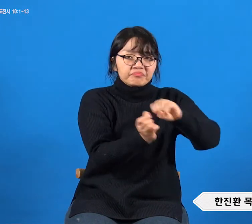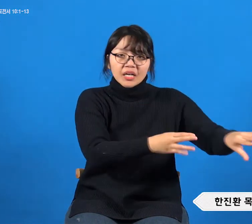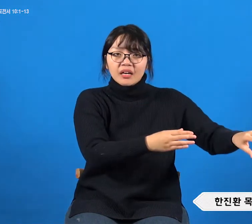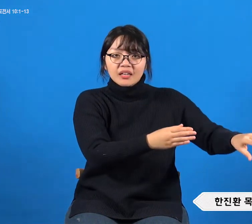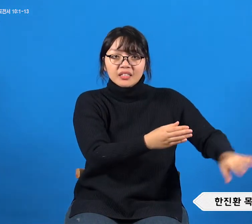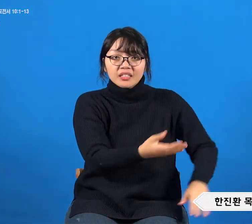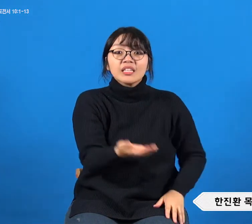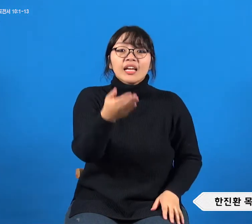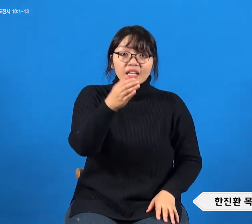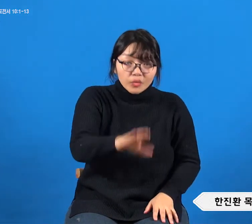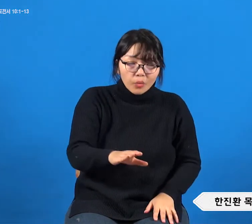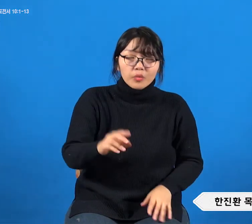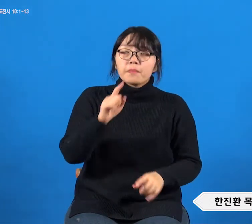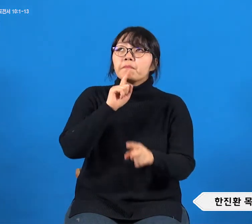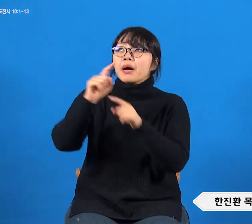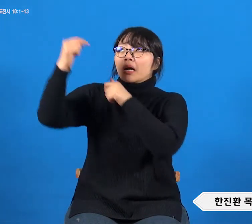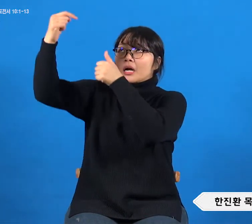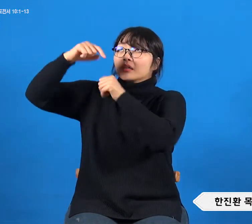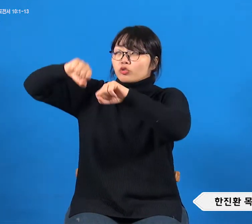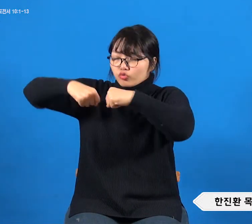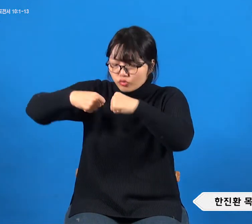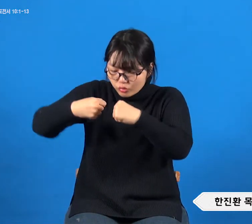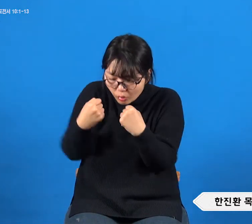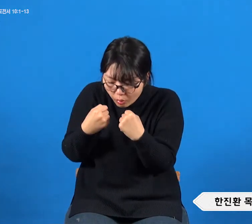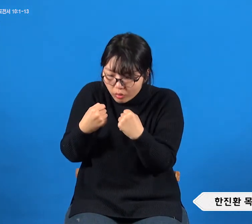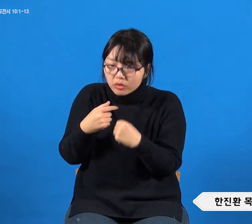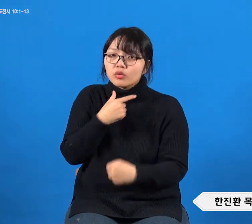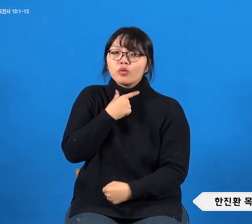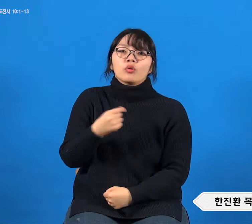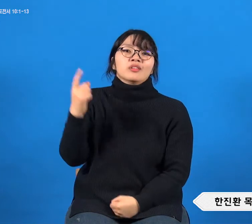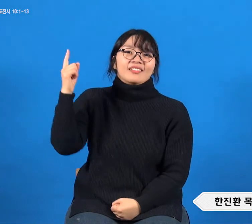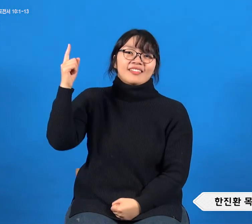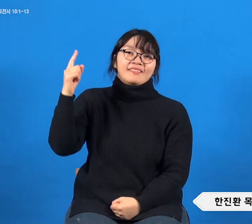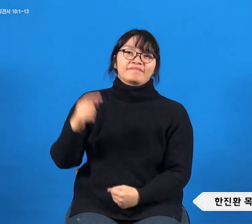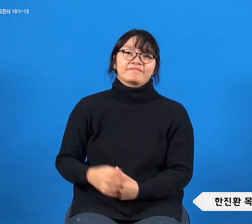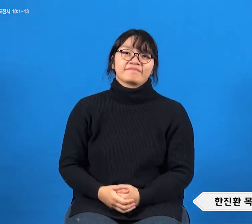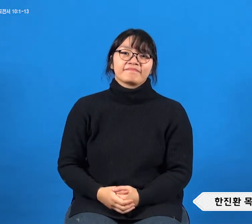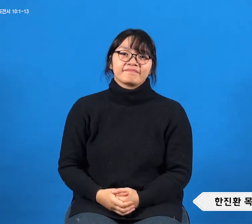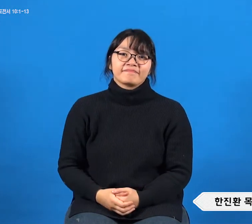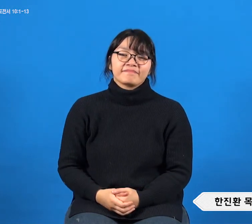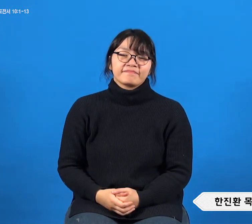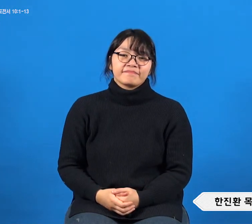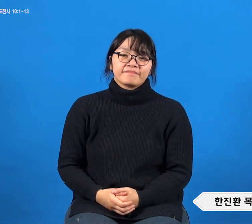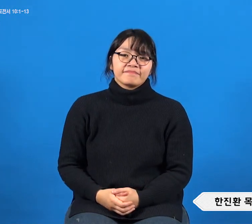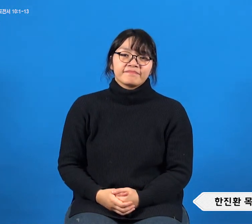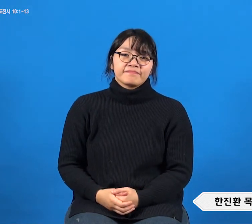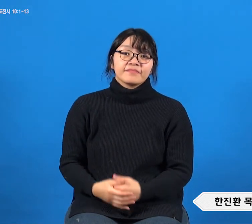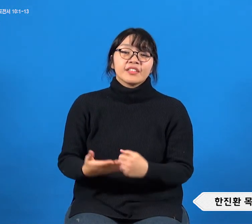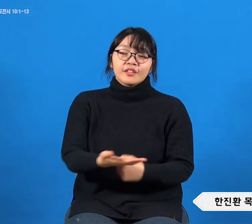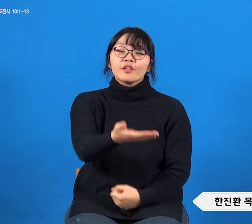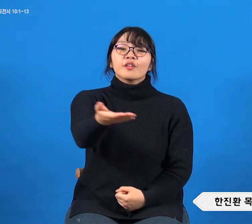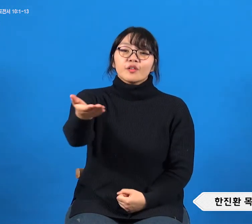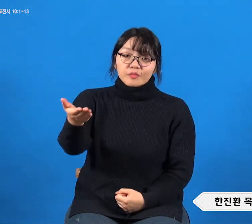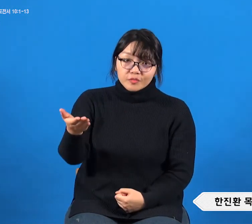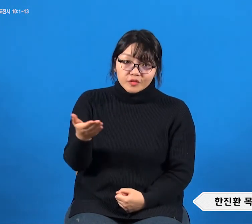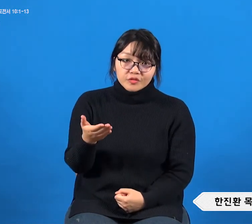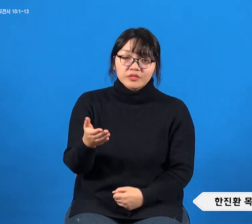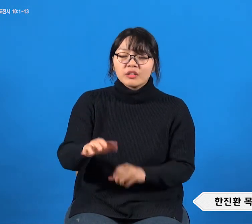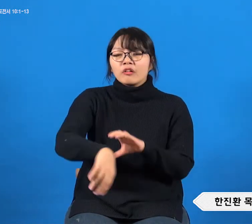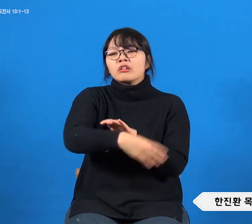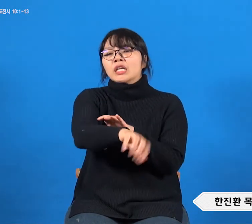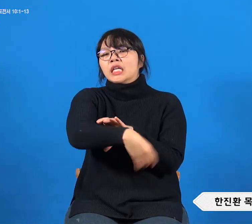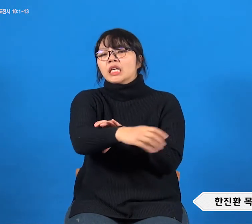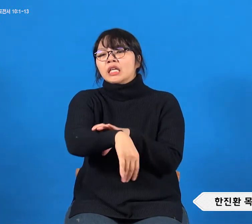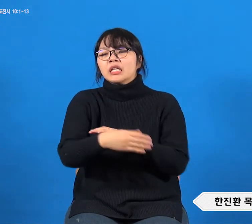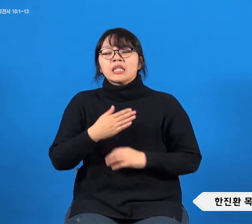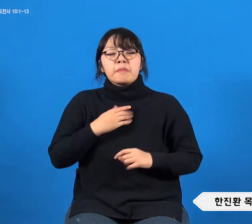내 말 한마디에 순종하라 하는, 그렇게 말씀하십니다. 그래서 여러분, 엉터리 같은 그